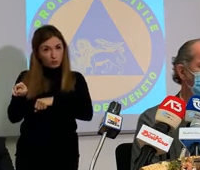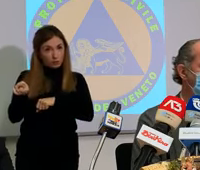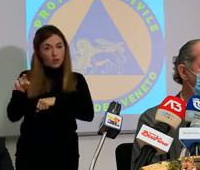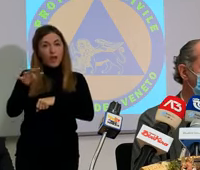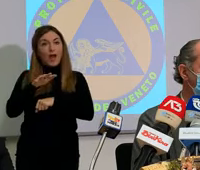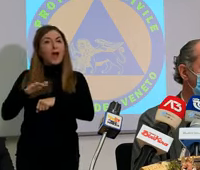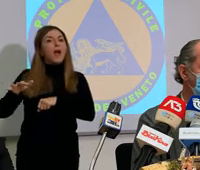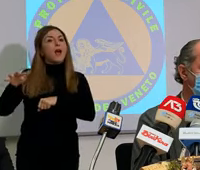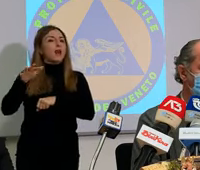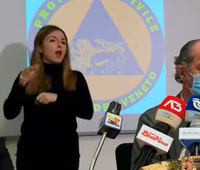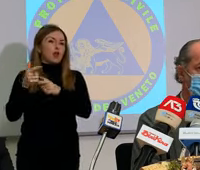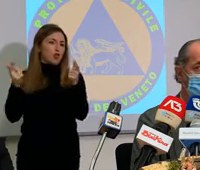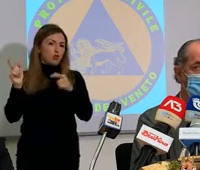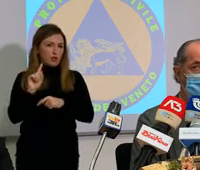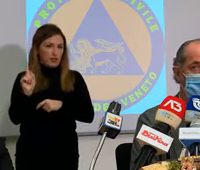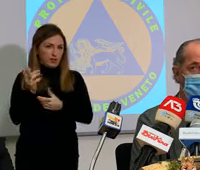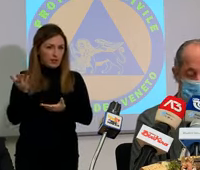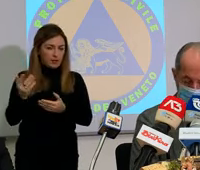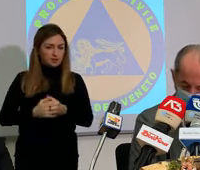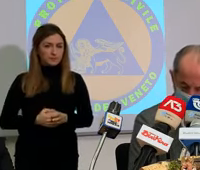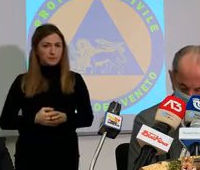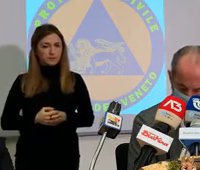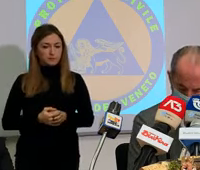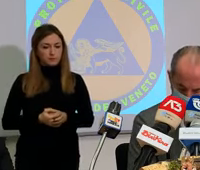area ovviamente non critica